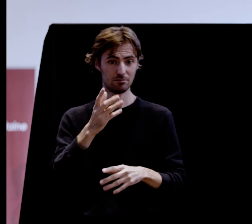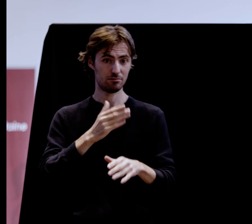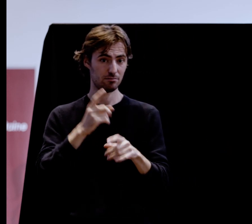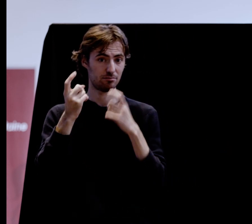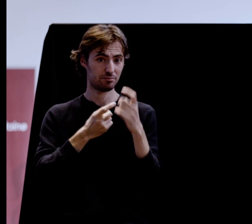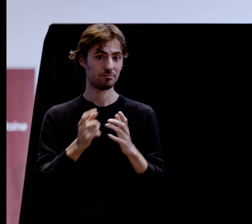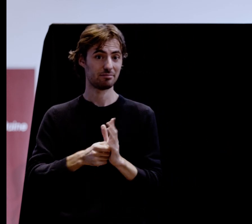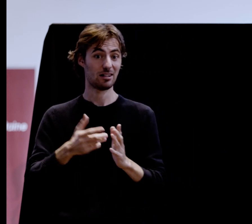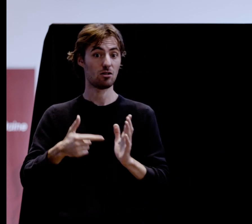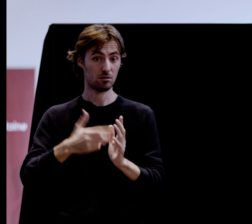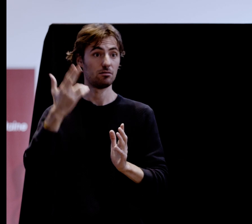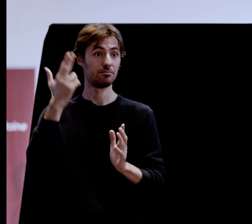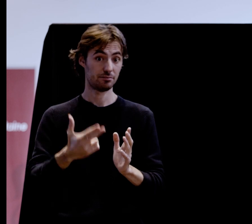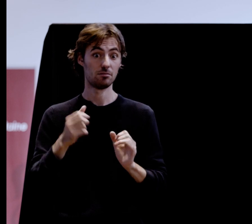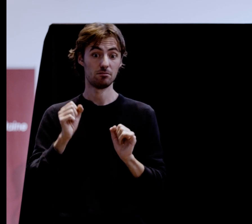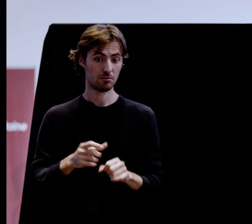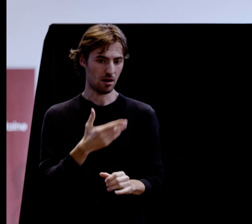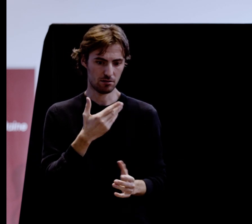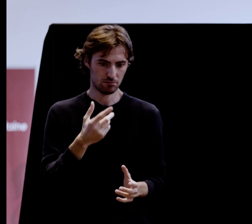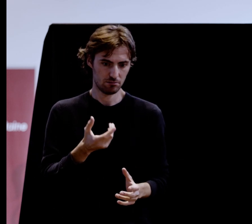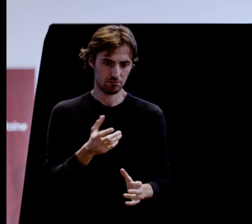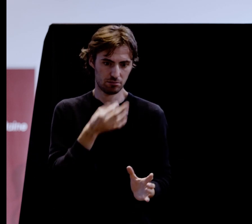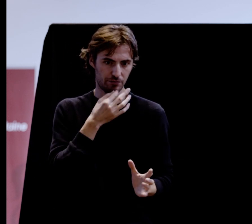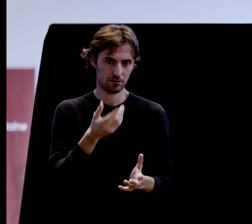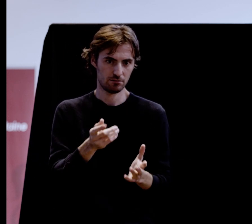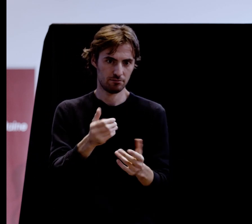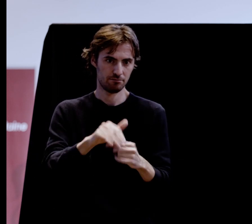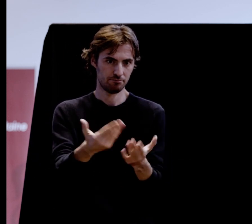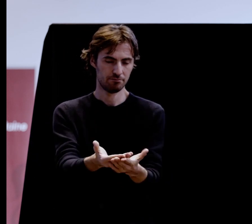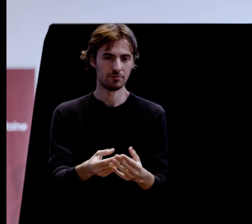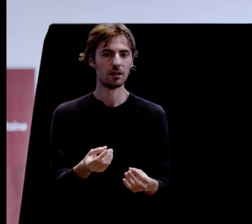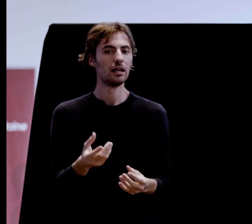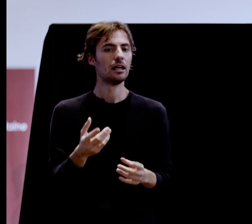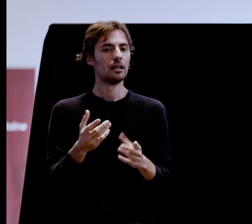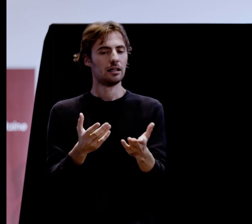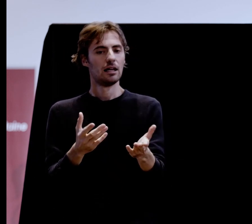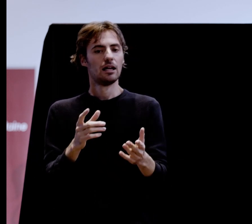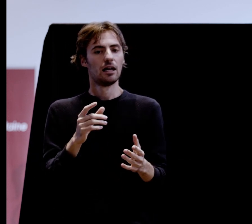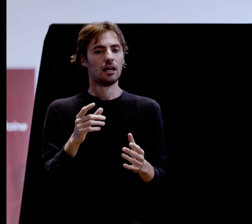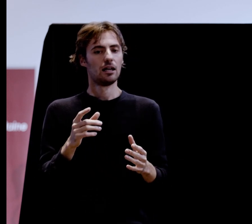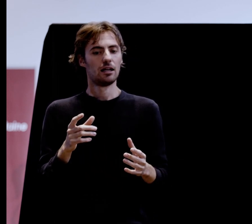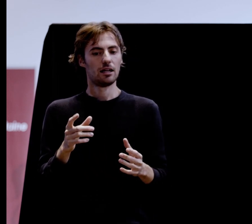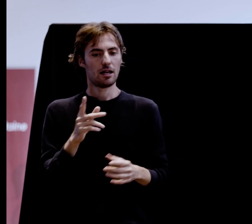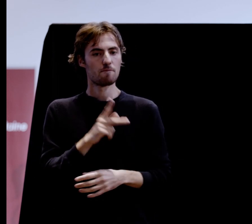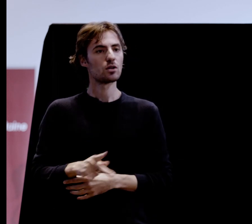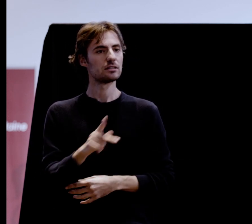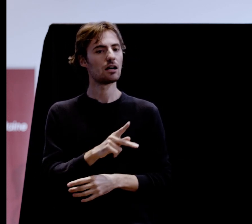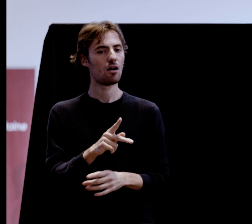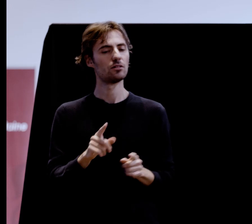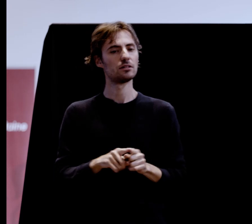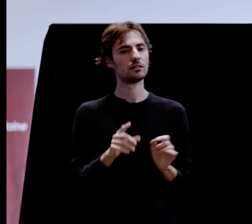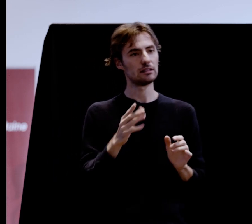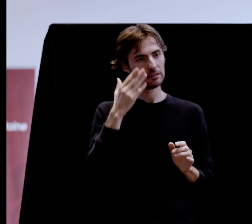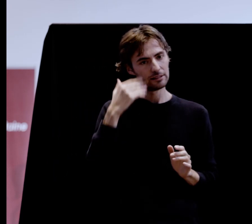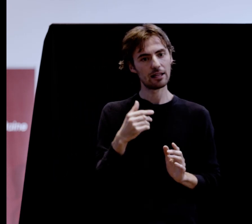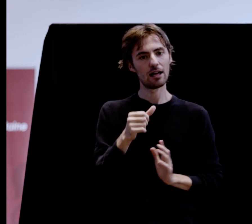donc autant le faire. Et d'autant plus quand il y a un traitement, ce qui n'est pas vrai pour les jeunes filles qui n'ont pas de traitement, avec la progestérone, on va pouvoir savoir exactement